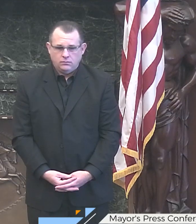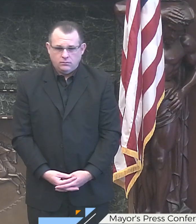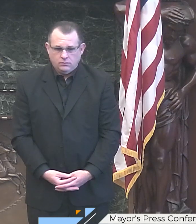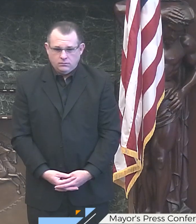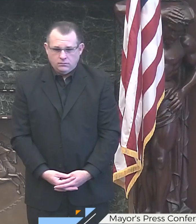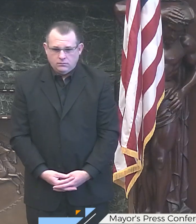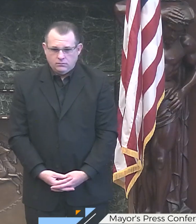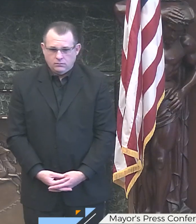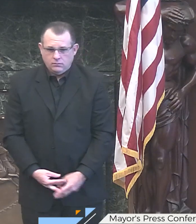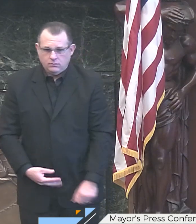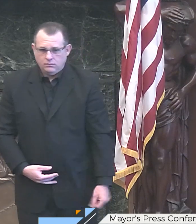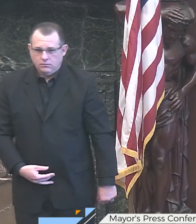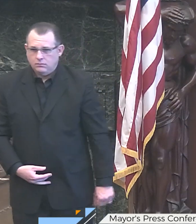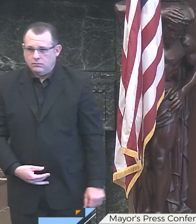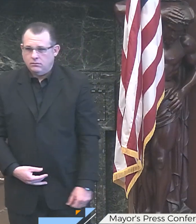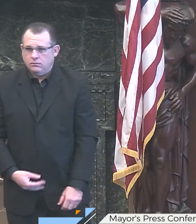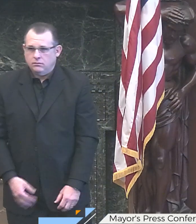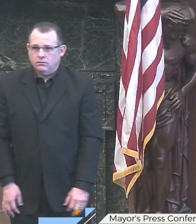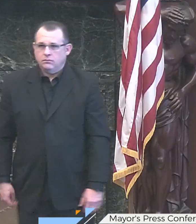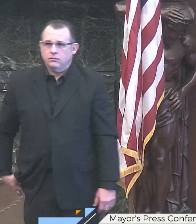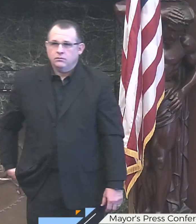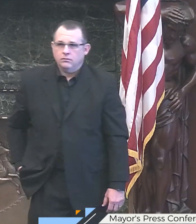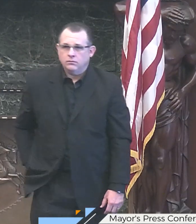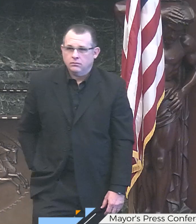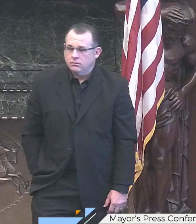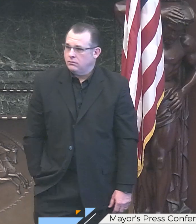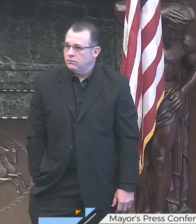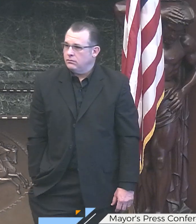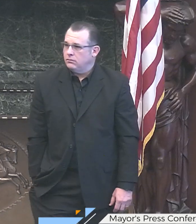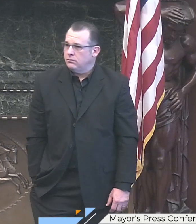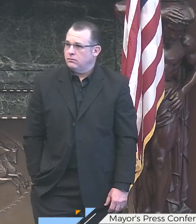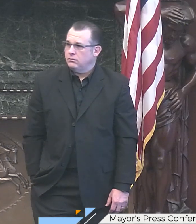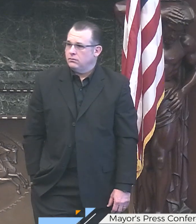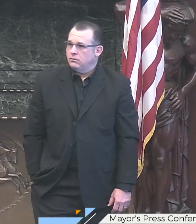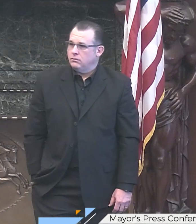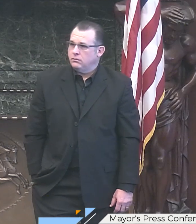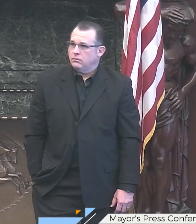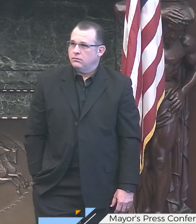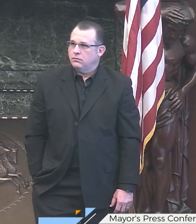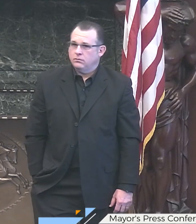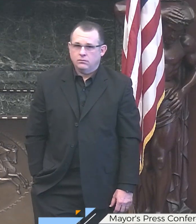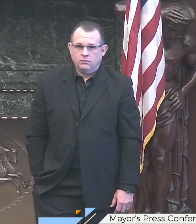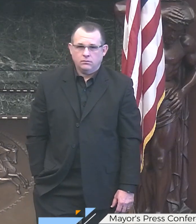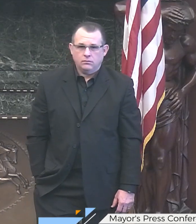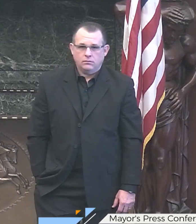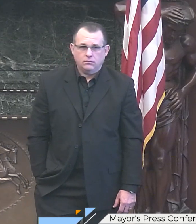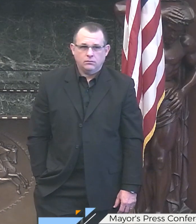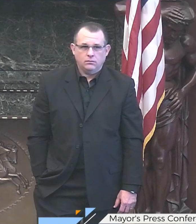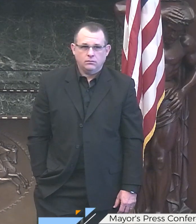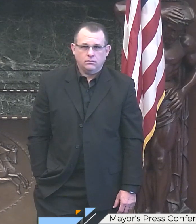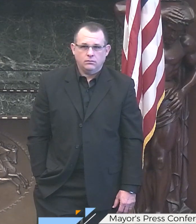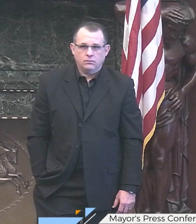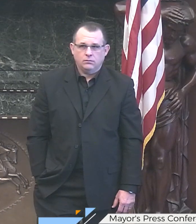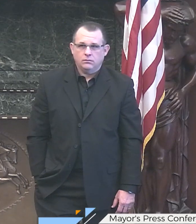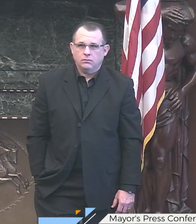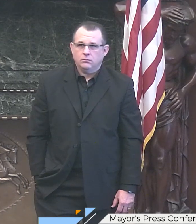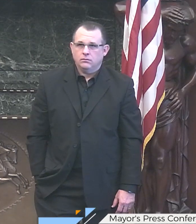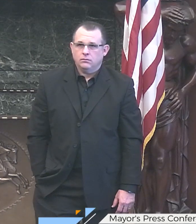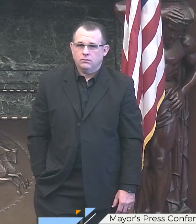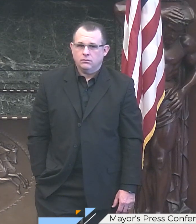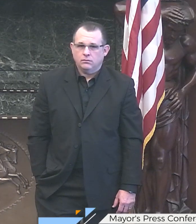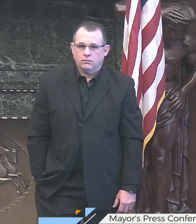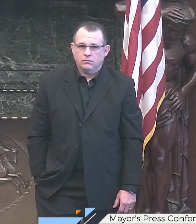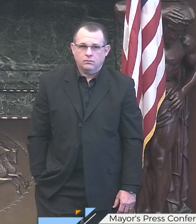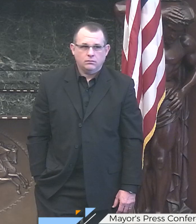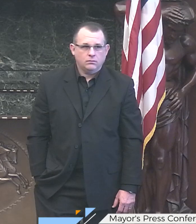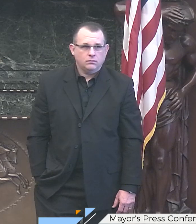La tendencia es que sigan aumentando rápidamente. El sistema de atención médica está disponible para todos los